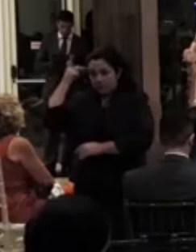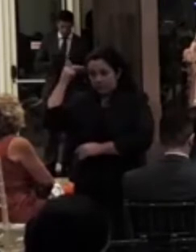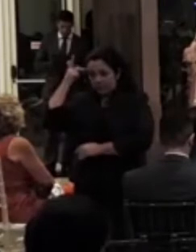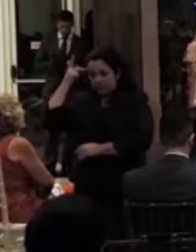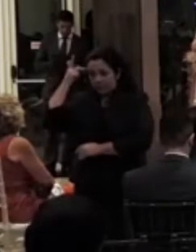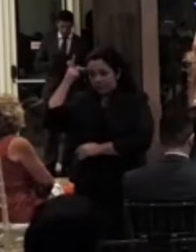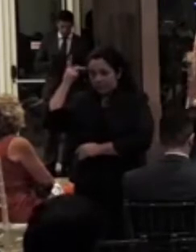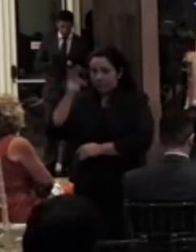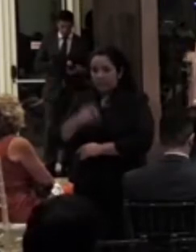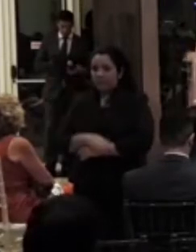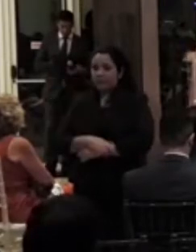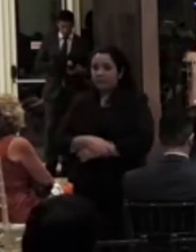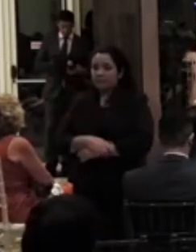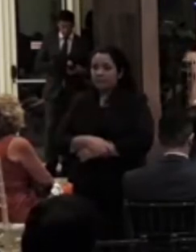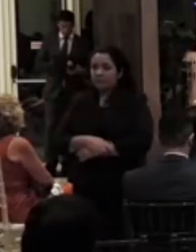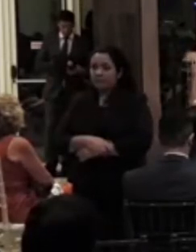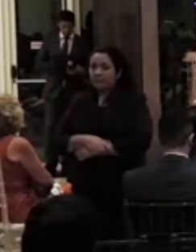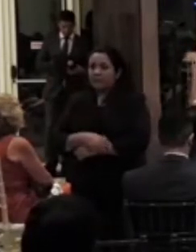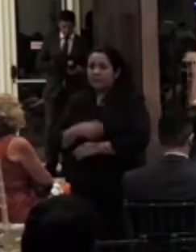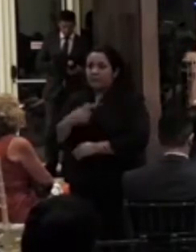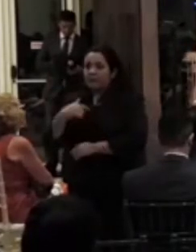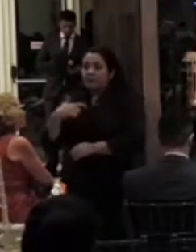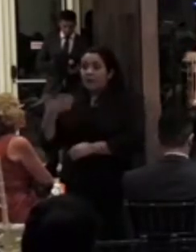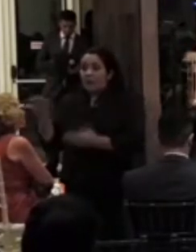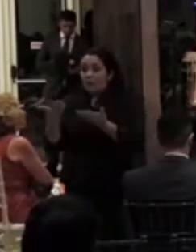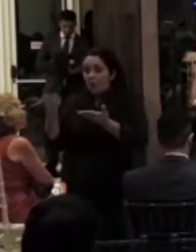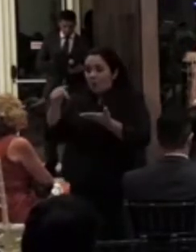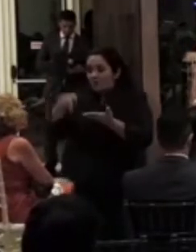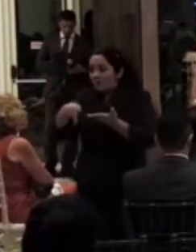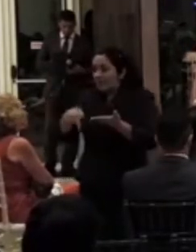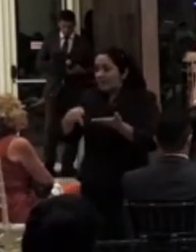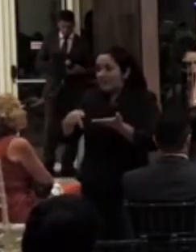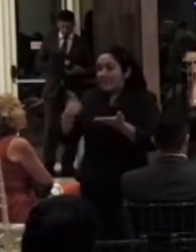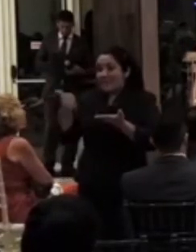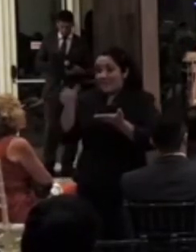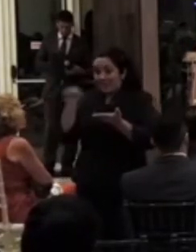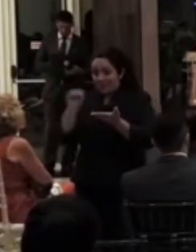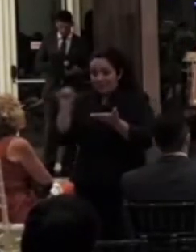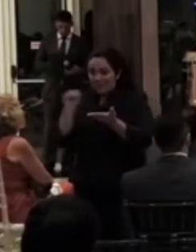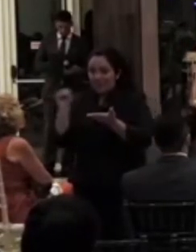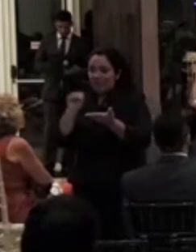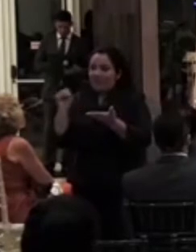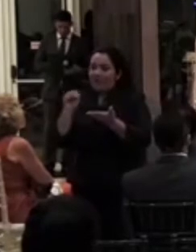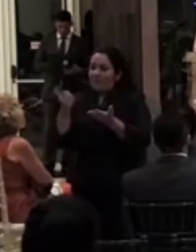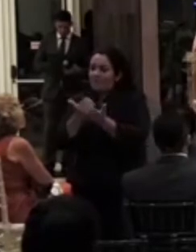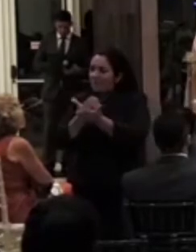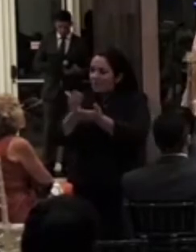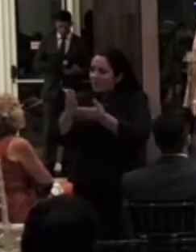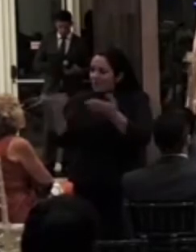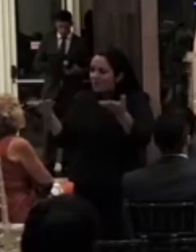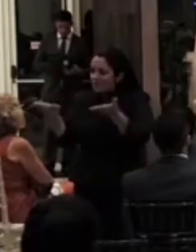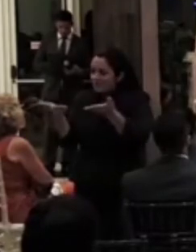Em nome do 18º plenário que se inicia hoje, reafirmo